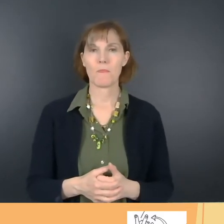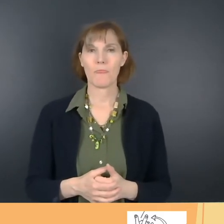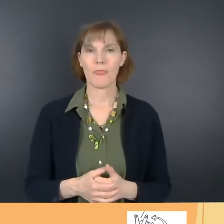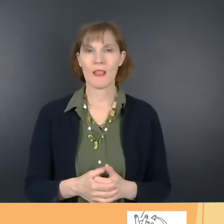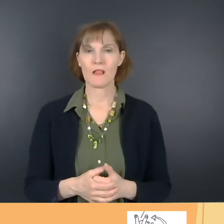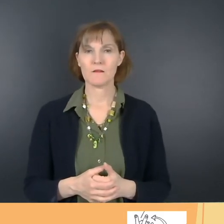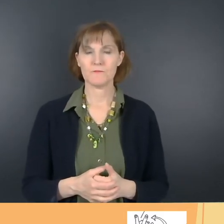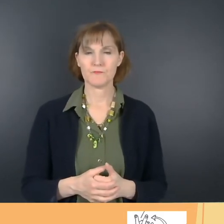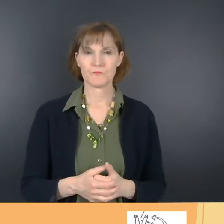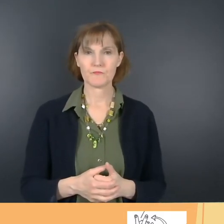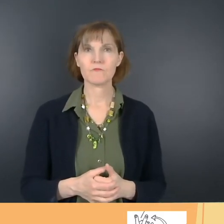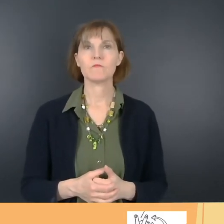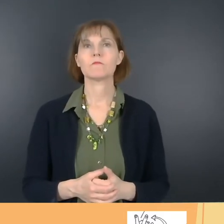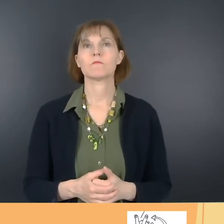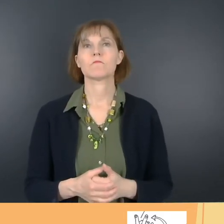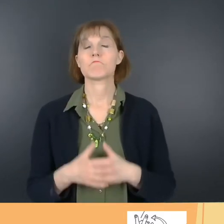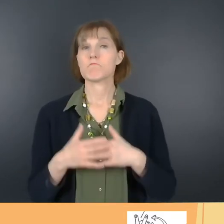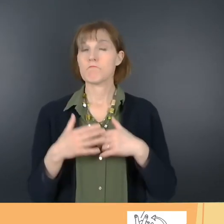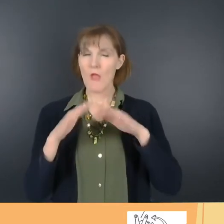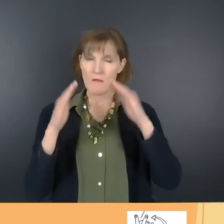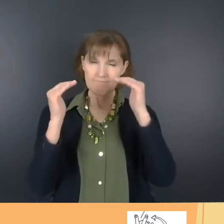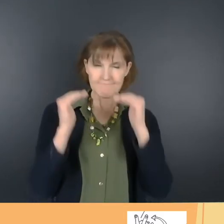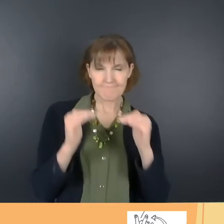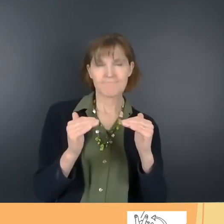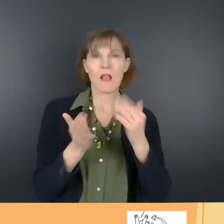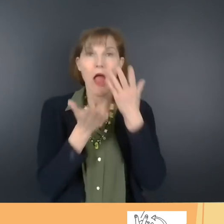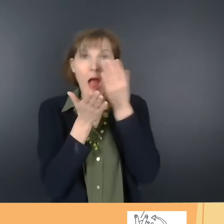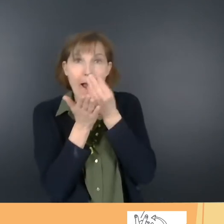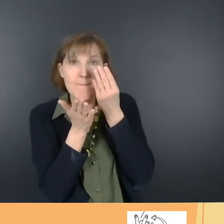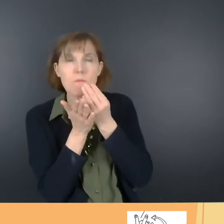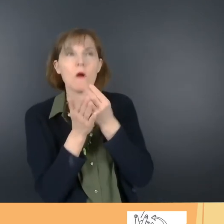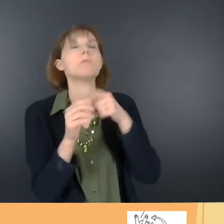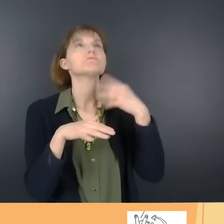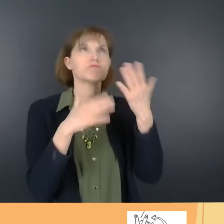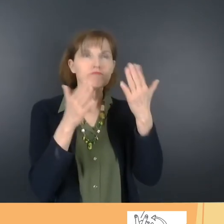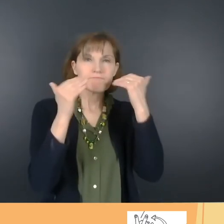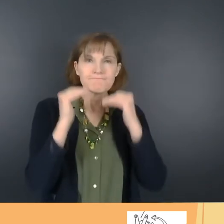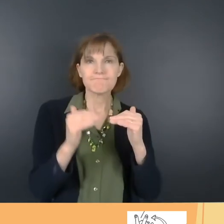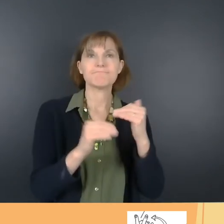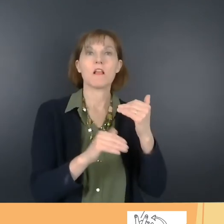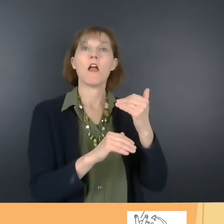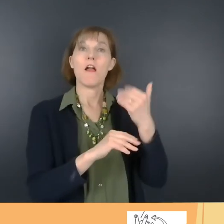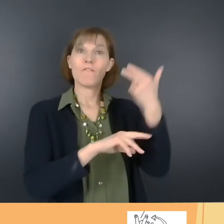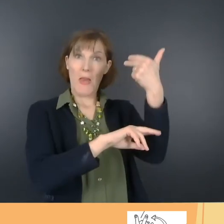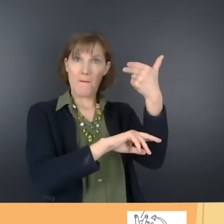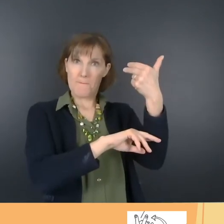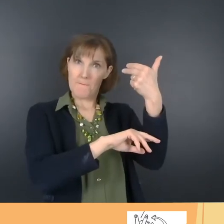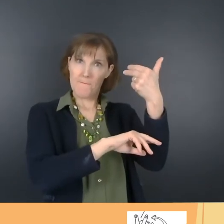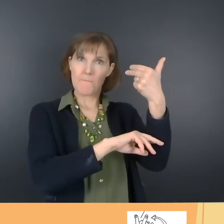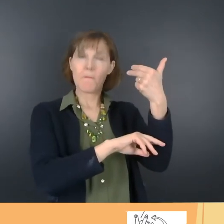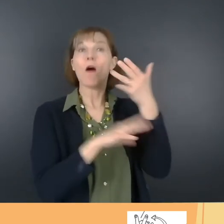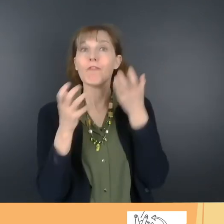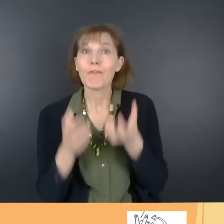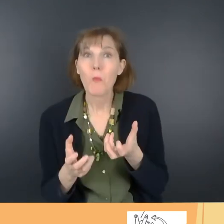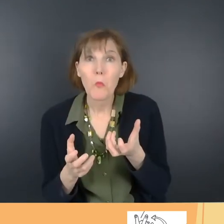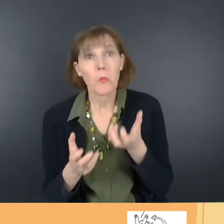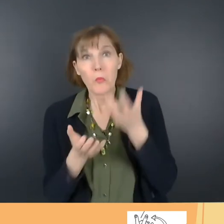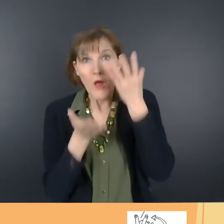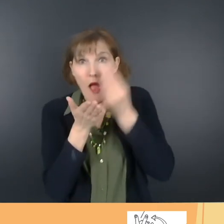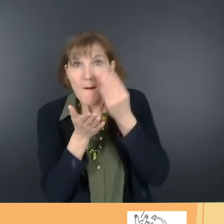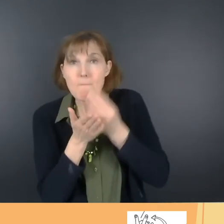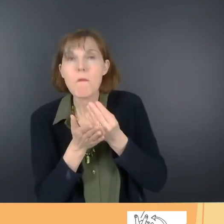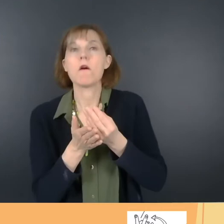tout simplement, sur le dictionnaire Elix. Ensuite, apprendre par cœur. Sixième point, se filmer. Si on veut vraiment